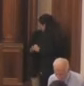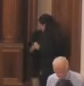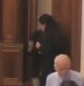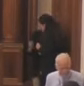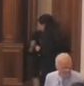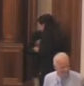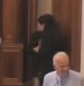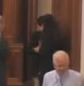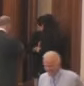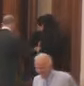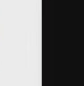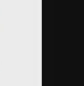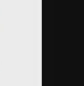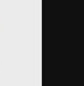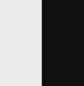Thank you.